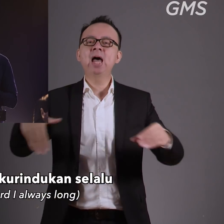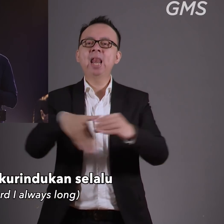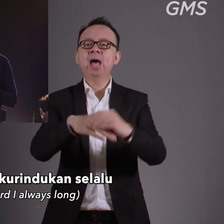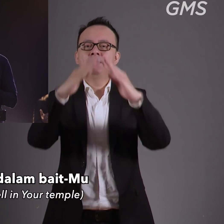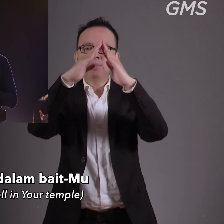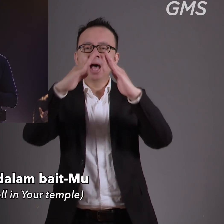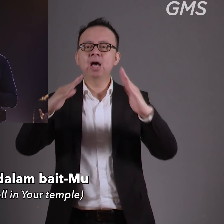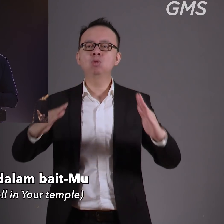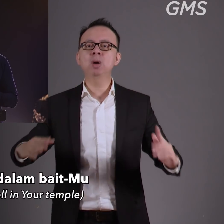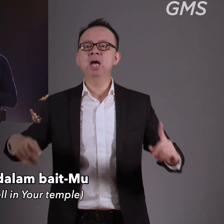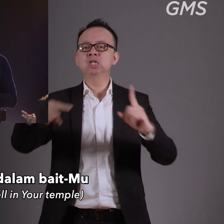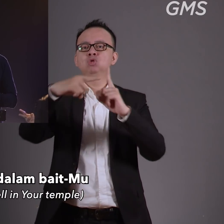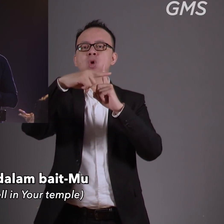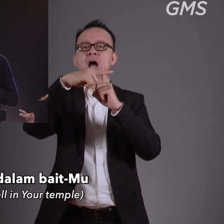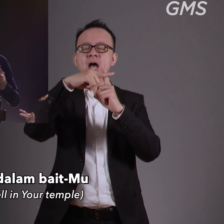diam dalam